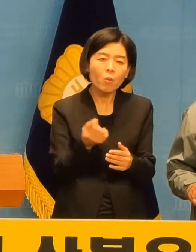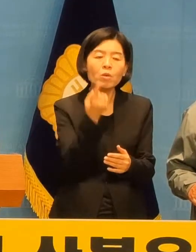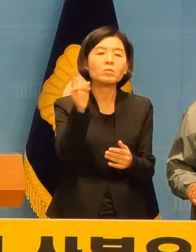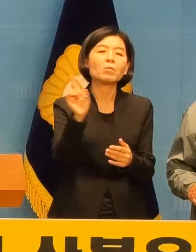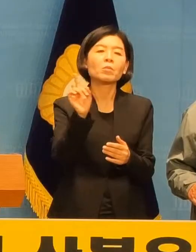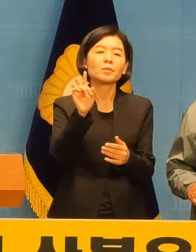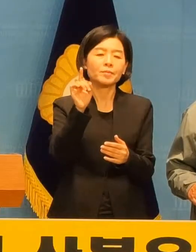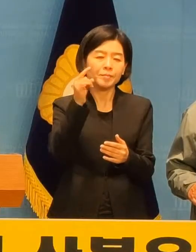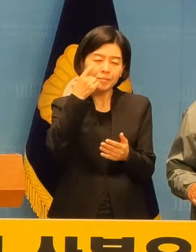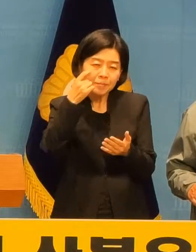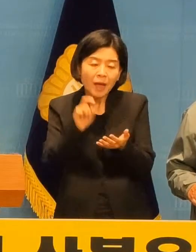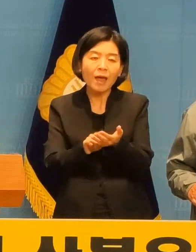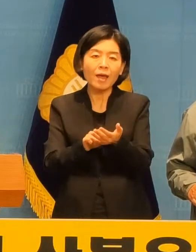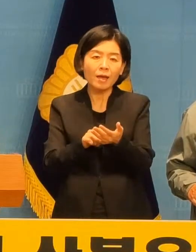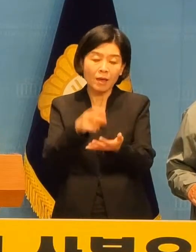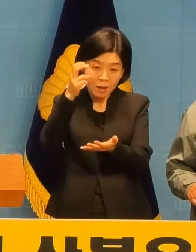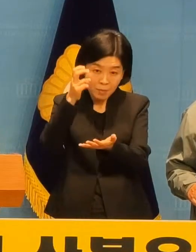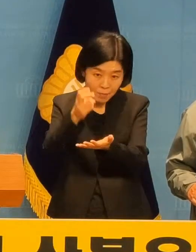법의 제도적